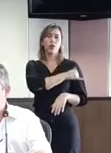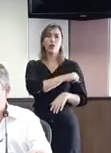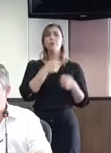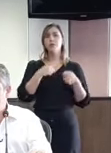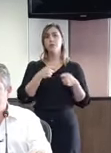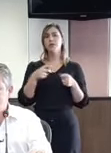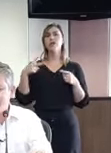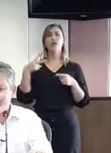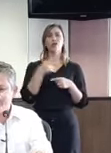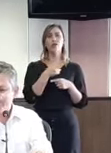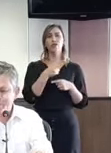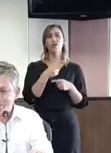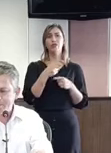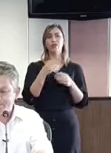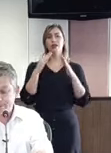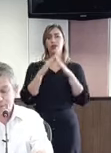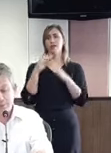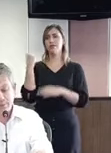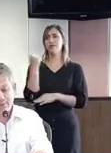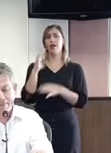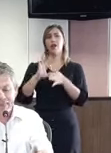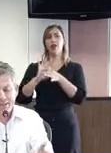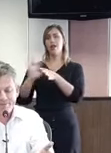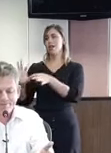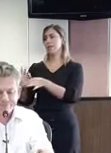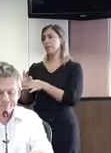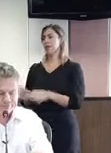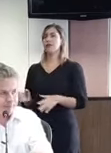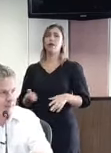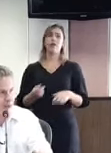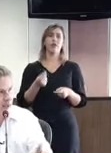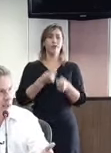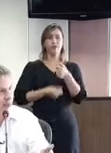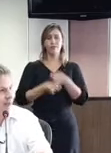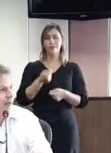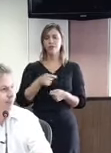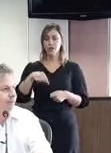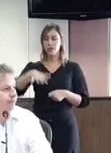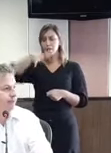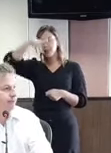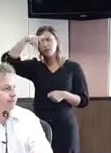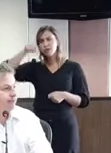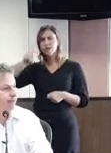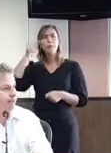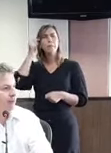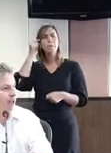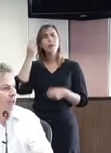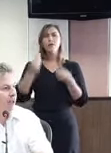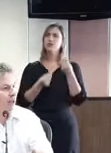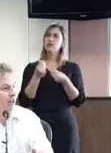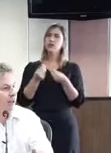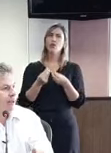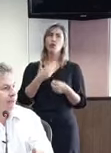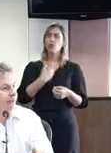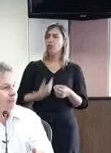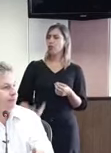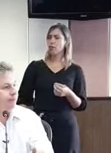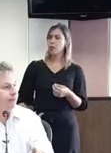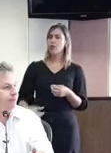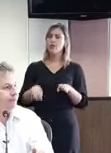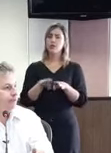das medidas de isolamento social e liberar o funcionamento do comércio, por exemplo. Em Mato Grosso, qual é a expectativa do governo